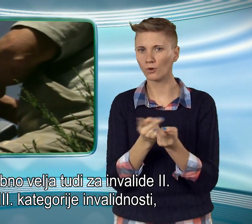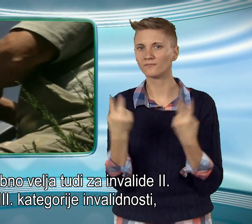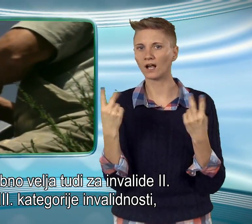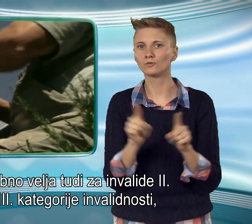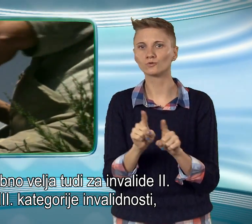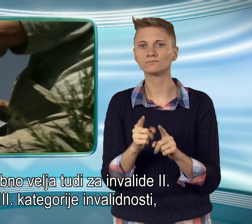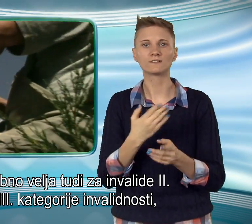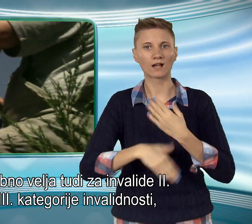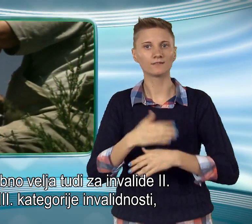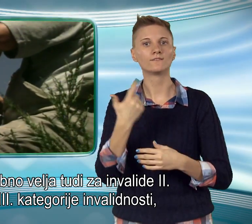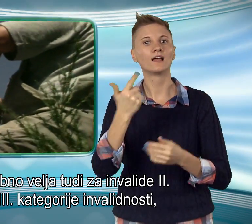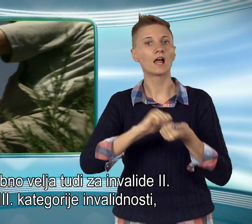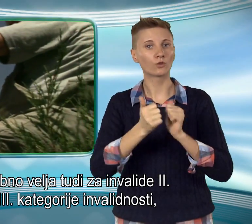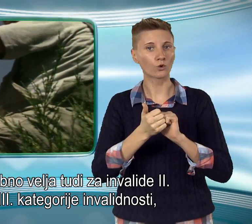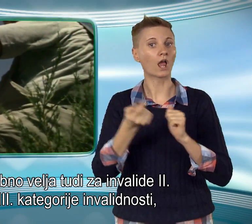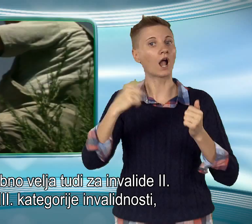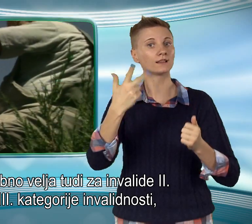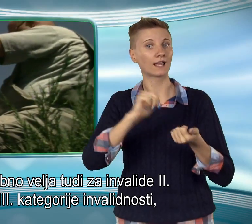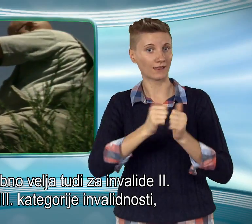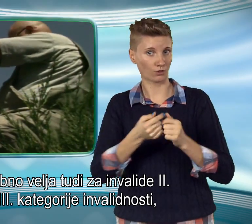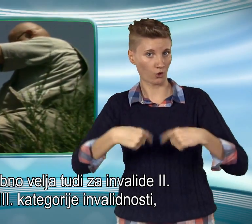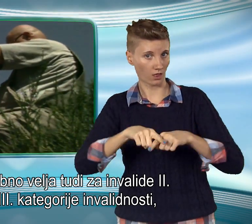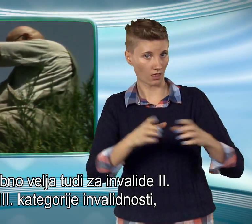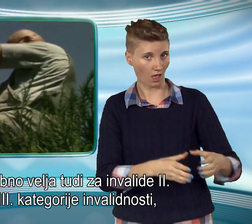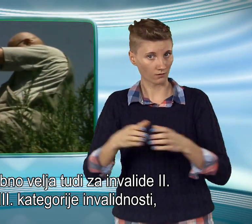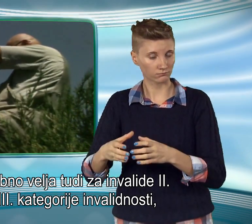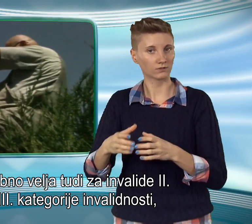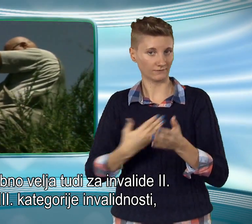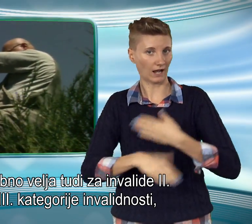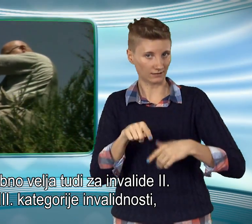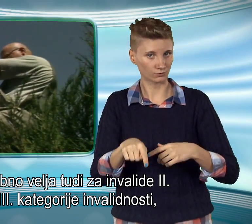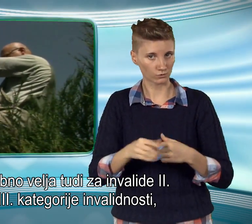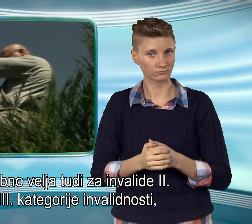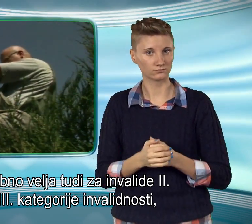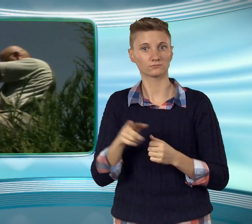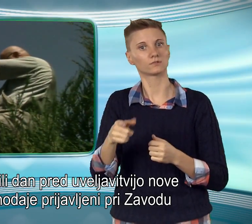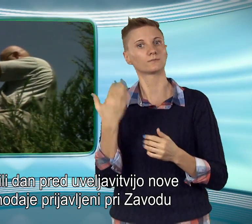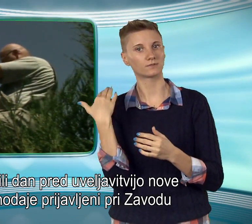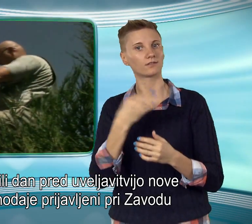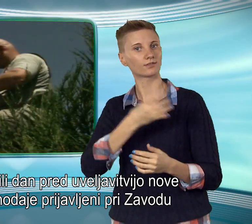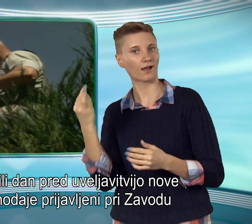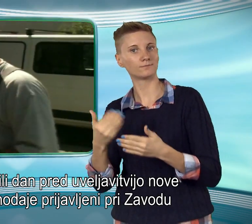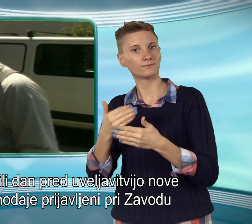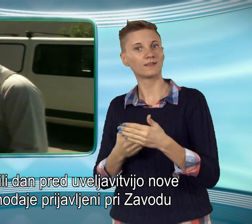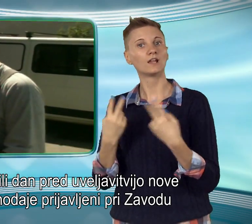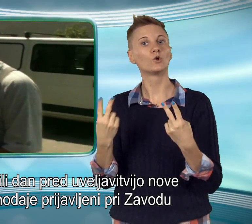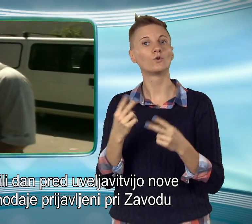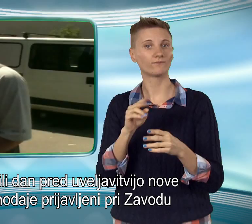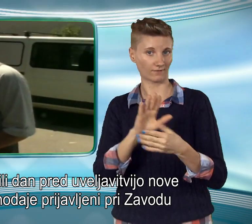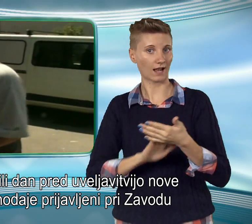Podobno velja tudi za invalide 2. ali 3. stopnje invalidnosti, ki so bili dan pred uveljavitvijo nove zakonodaje prijavljeni na